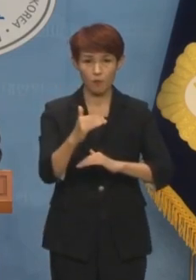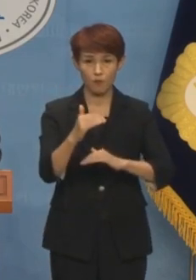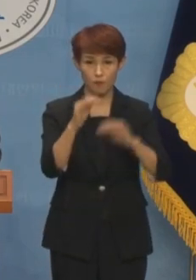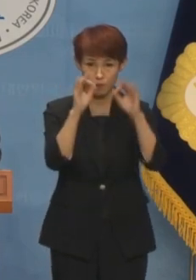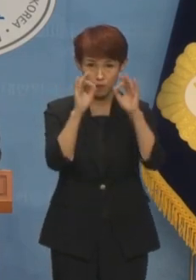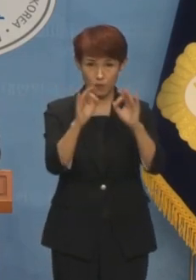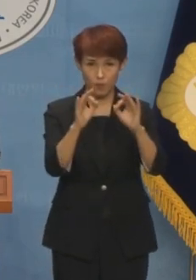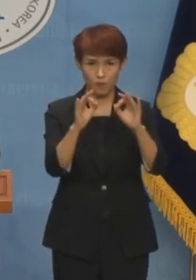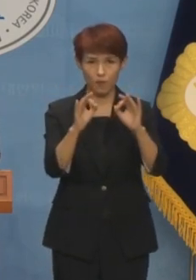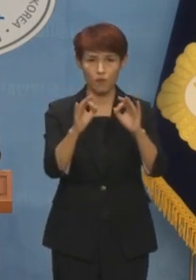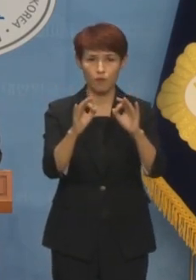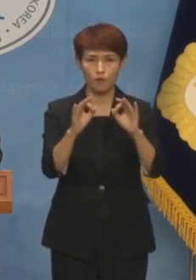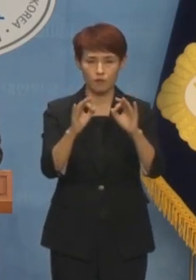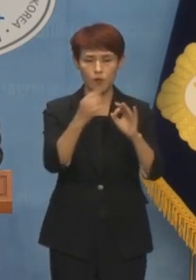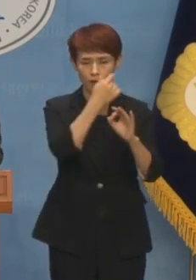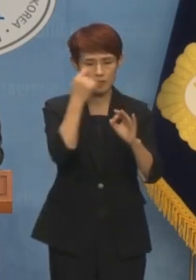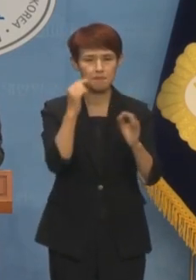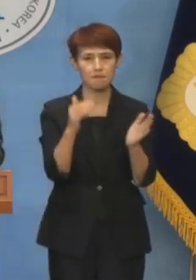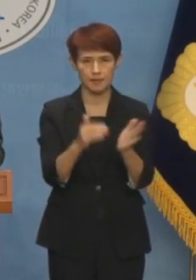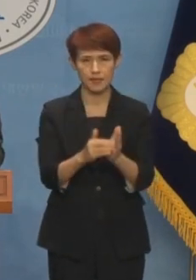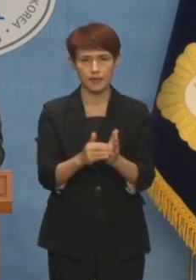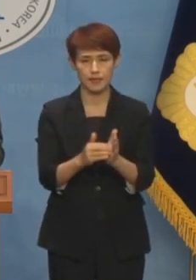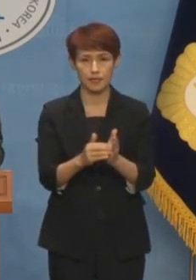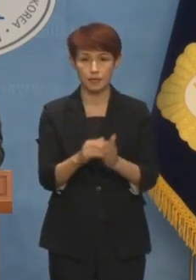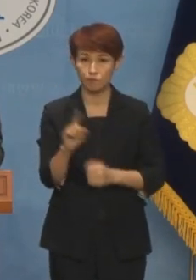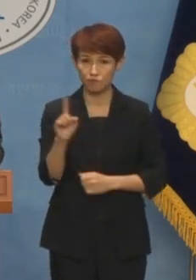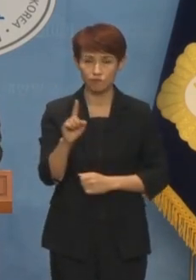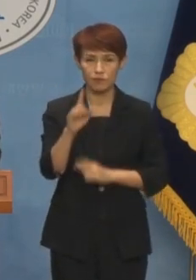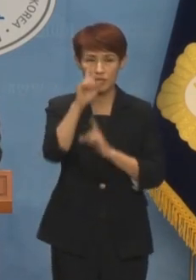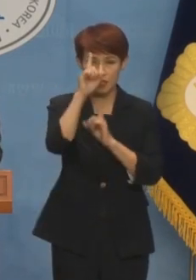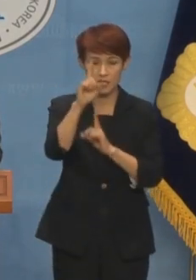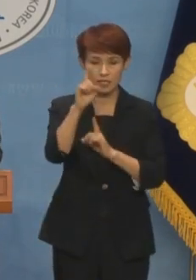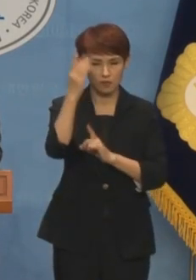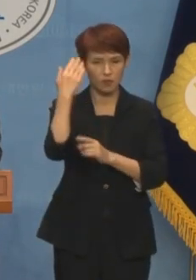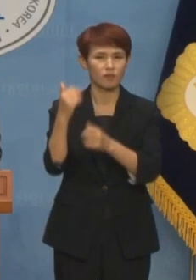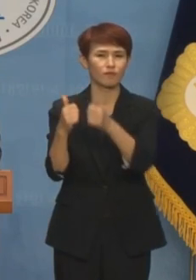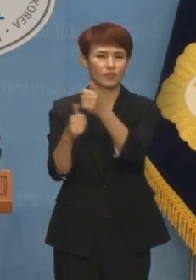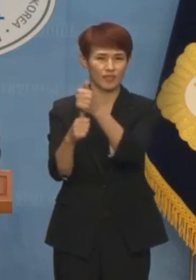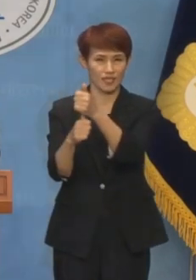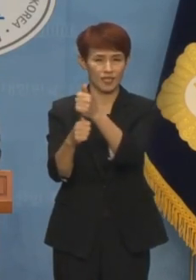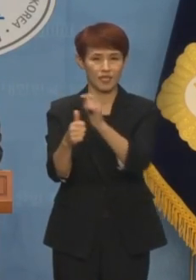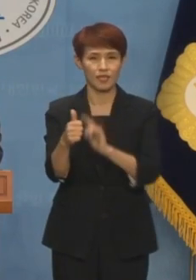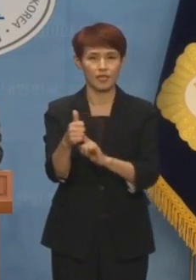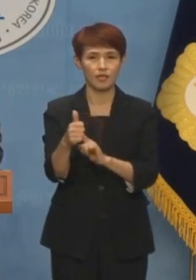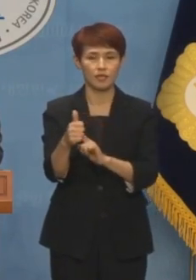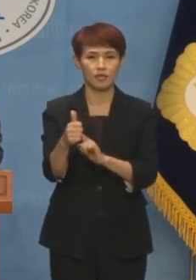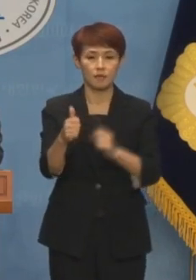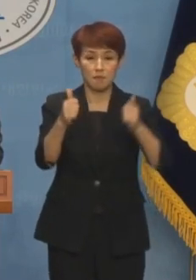보도에 충분히 확인된 것처럼 이화영 전 부지사가 법정에서